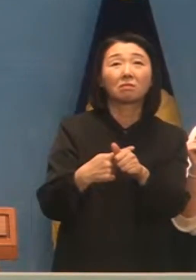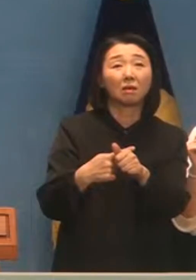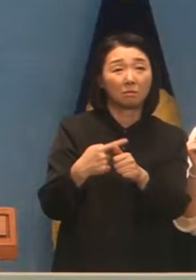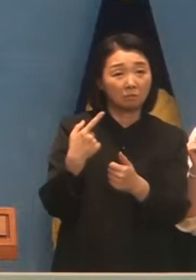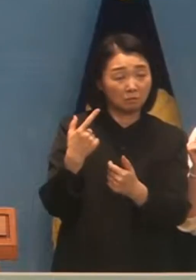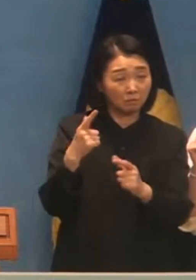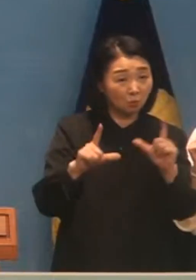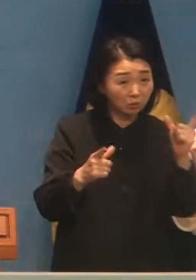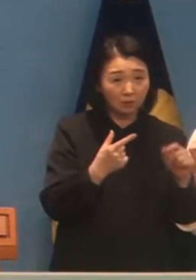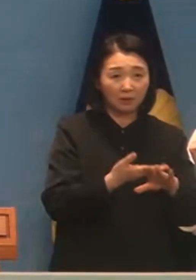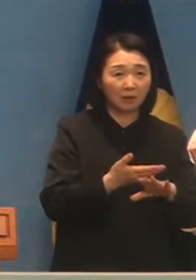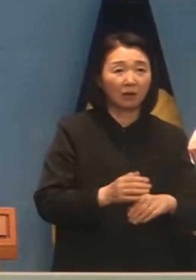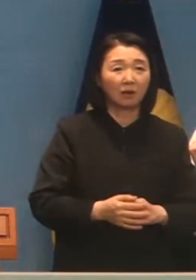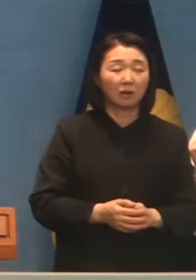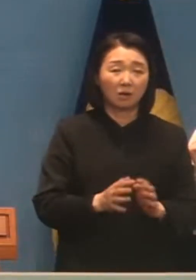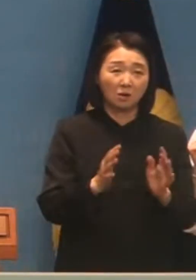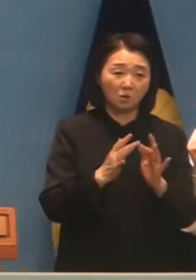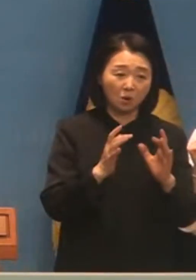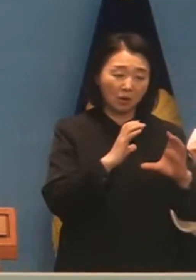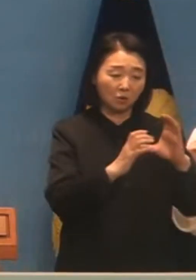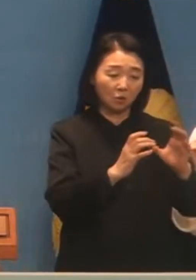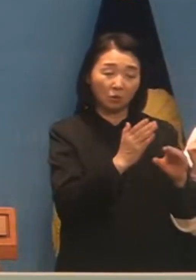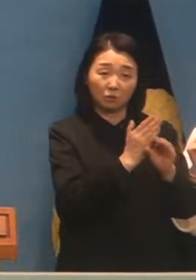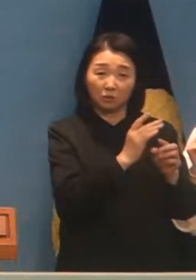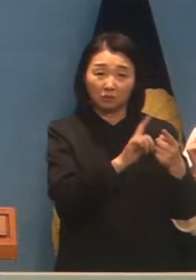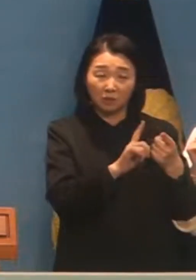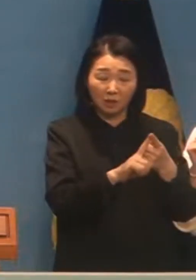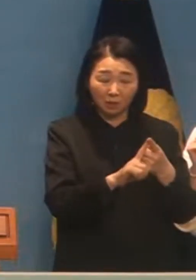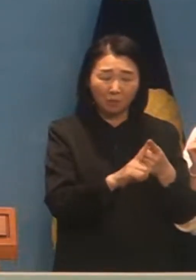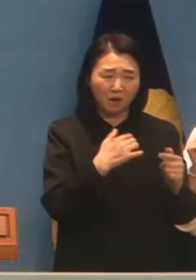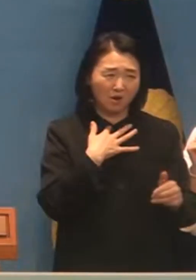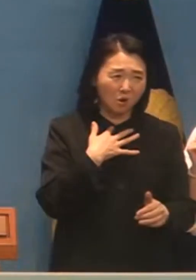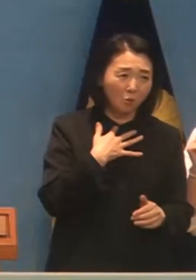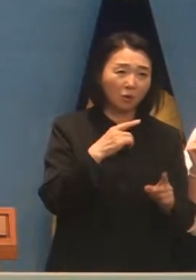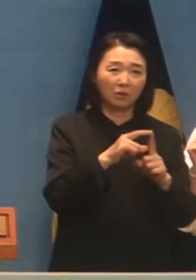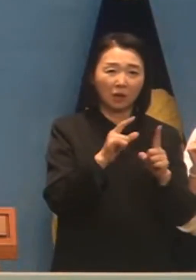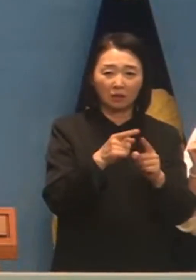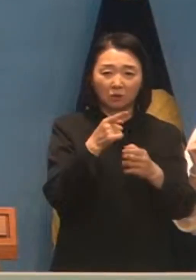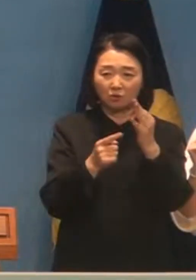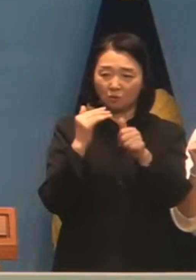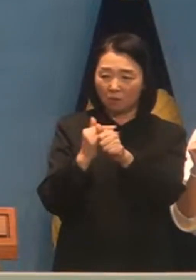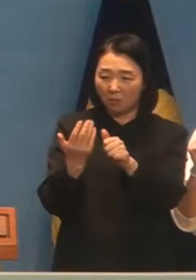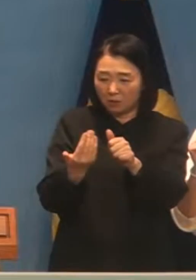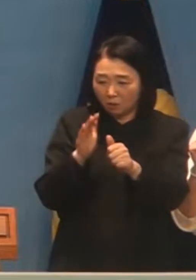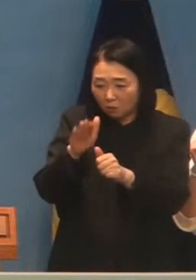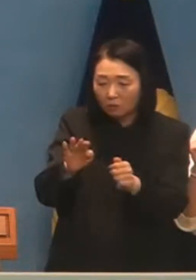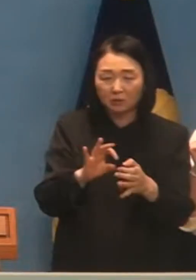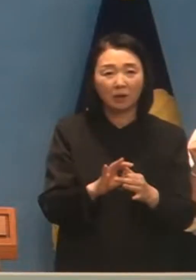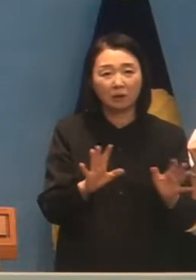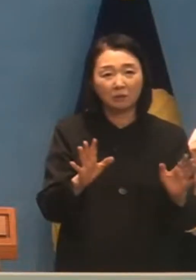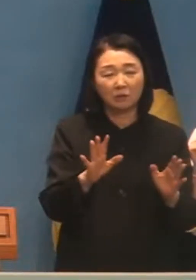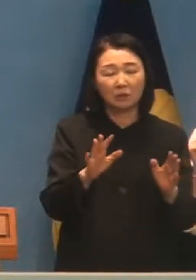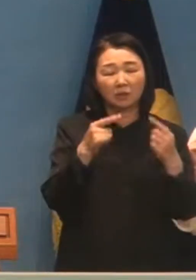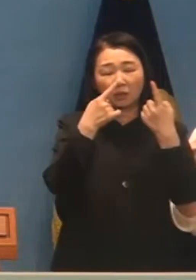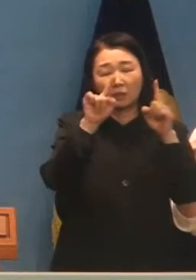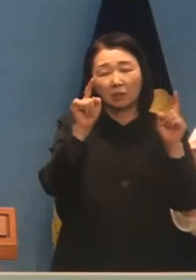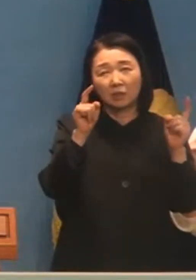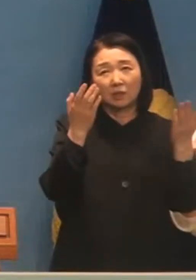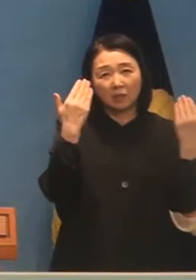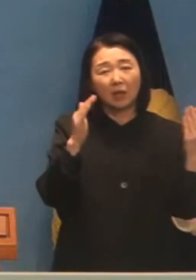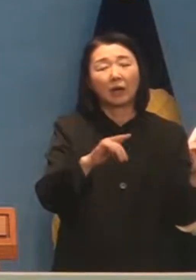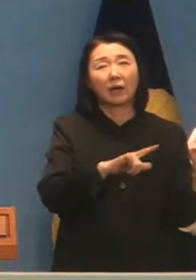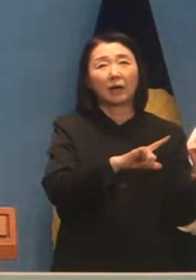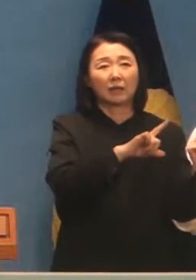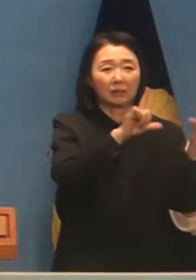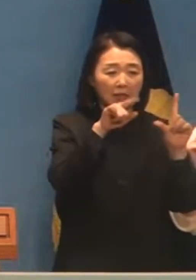모순됩니다. 온라인 커뮤니티를 중심으로 한 혐오 표현은 윤석열 파면 전후를 막론하고 대학 사회의 민주적인